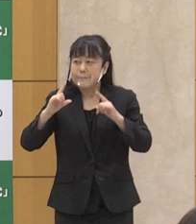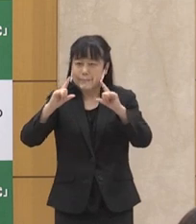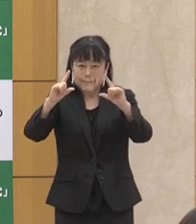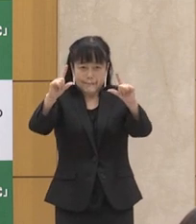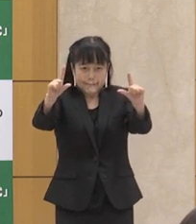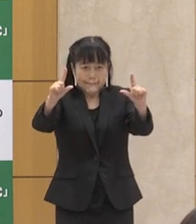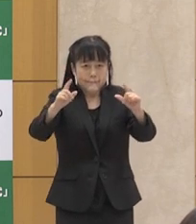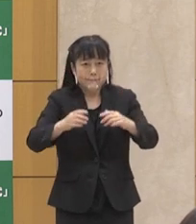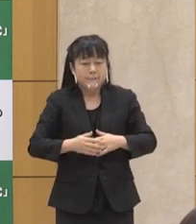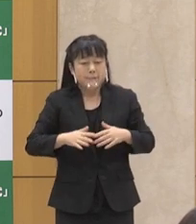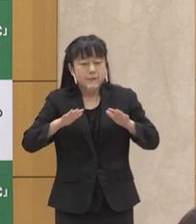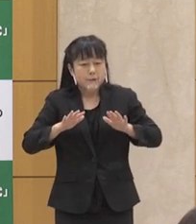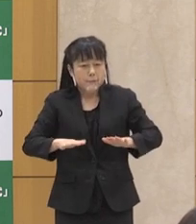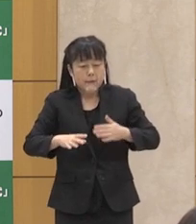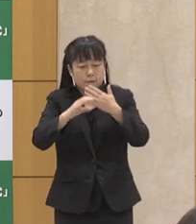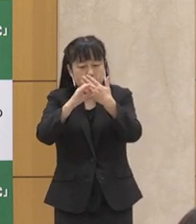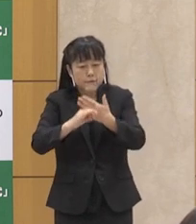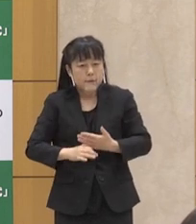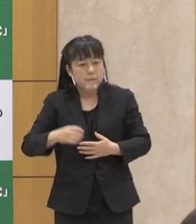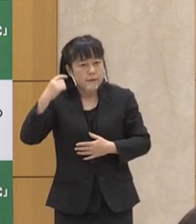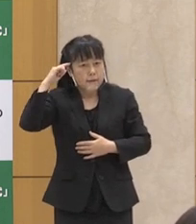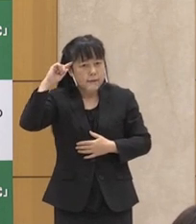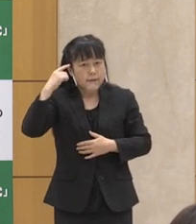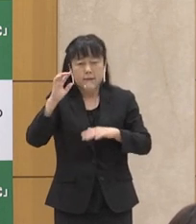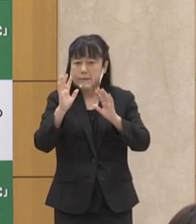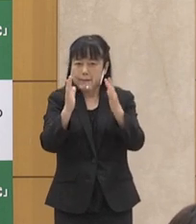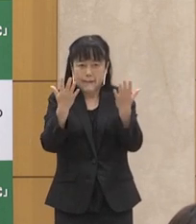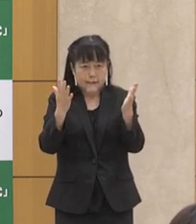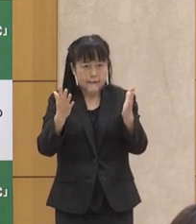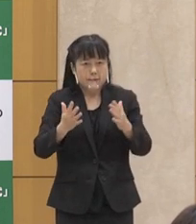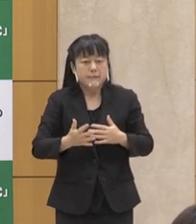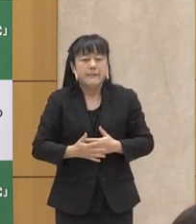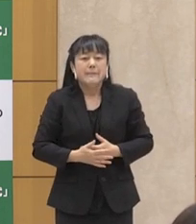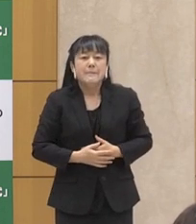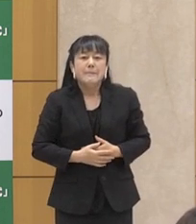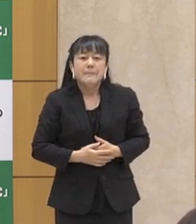ところそこは考えておりません。 わかりました。ありがとうございます。